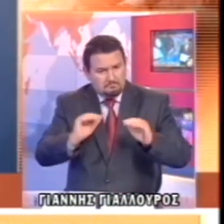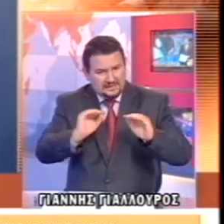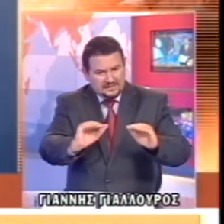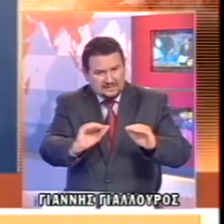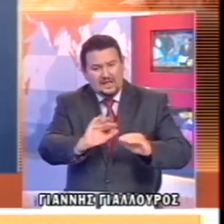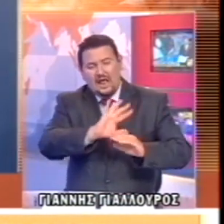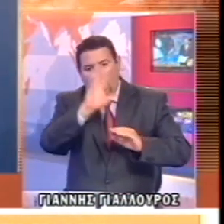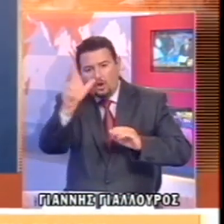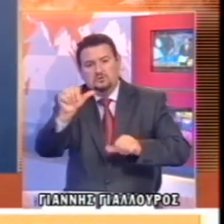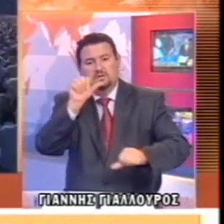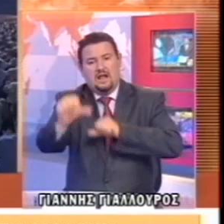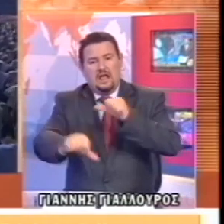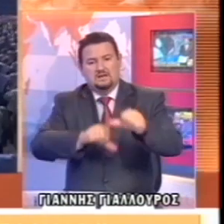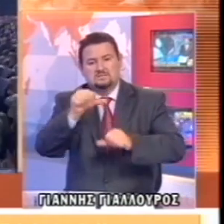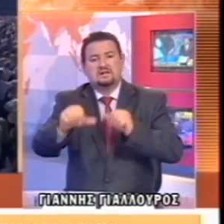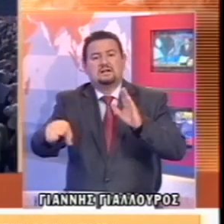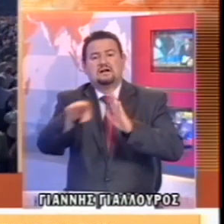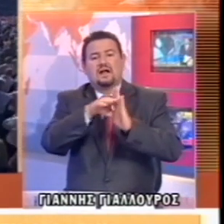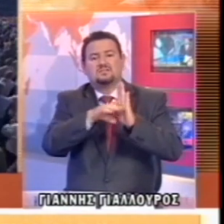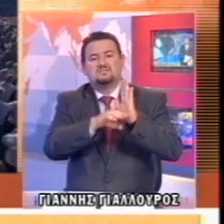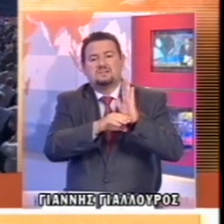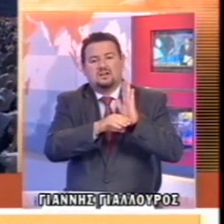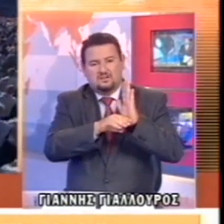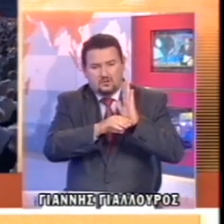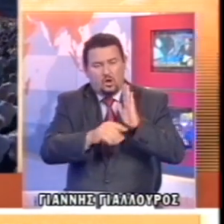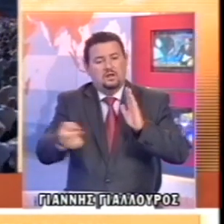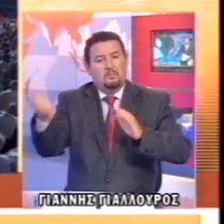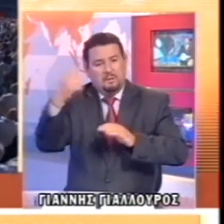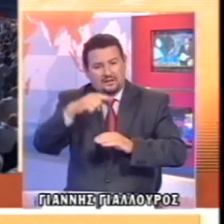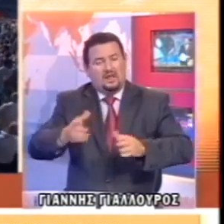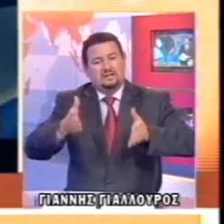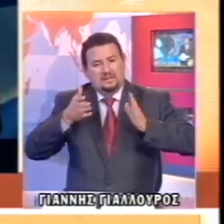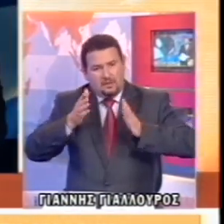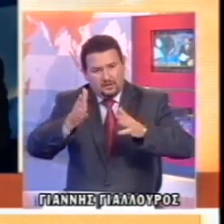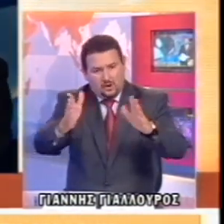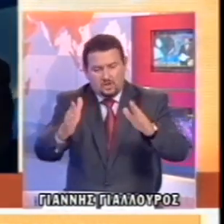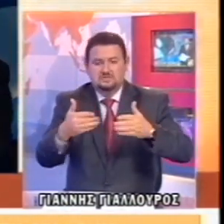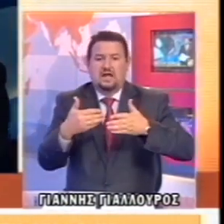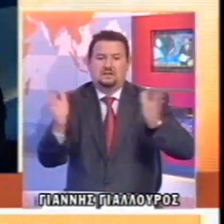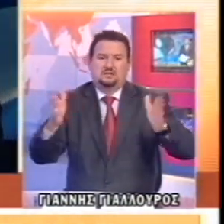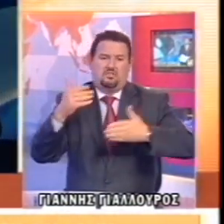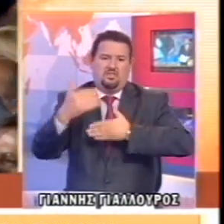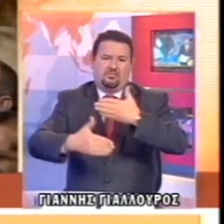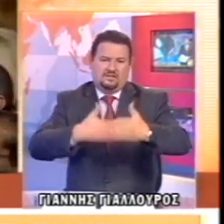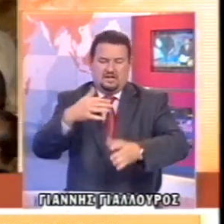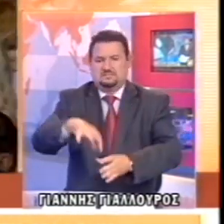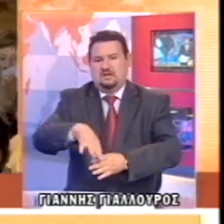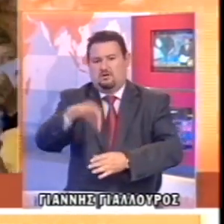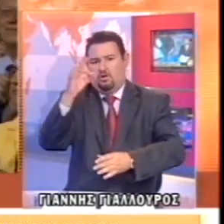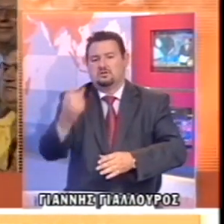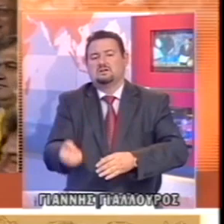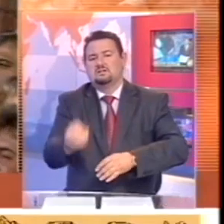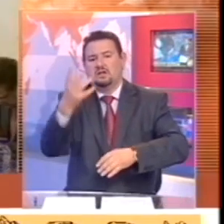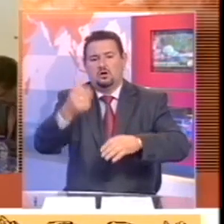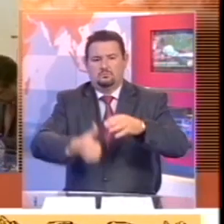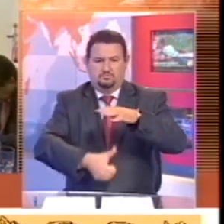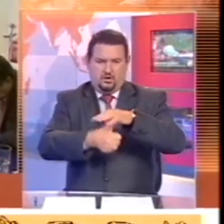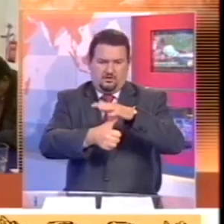ο Κώστας Καραμανλής, έως ότου αλλάξει το καταστατικό και κατόπιν να προχωρήσει η ανοιχτή διαδικασία εκλογής νέου